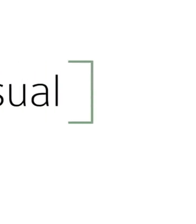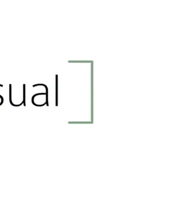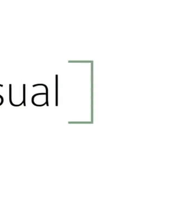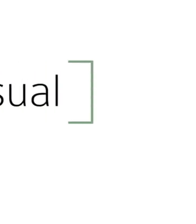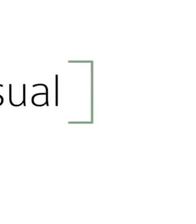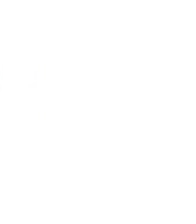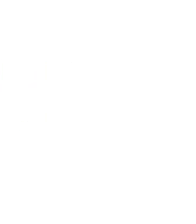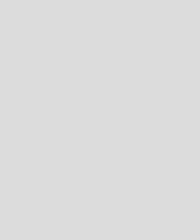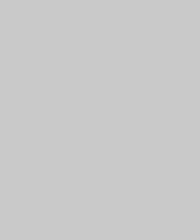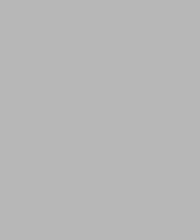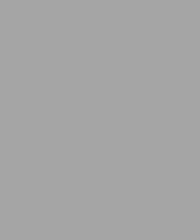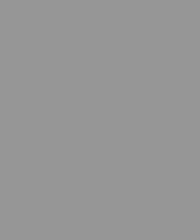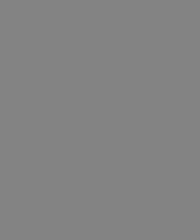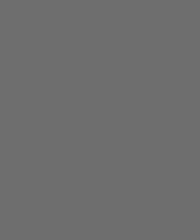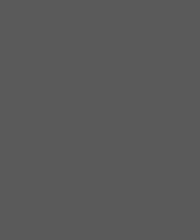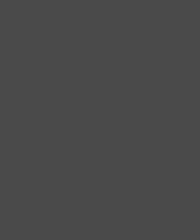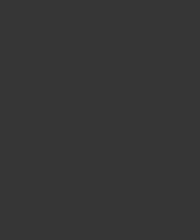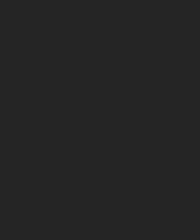Obrigado.